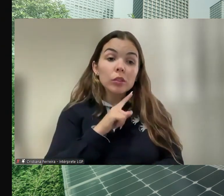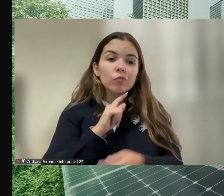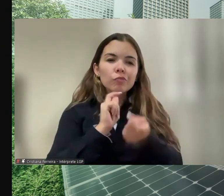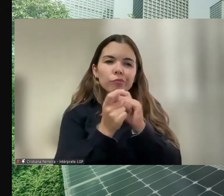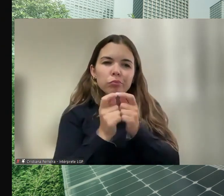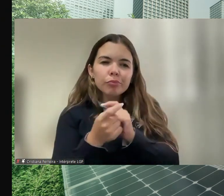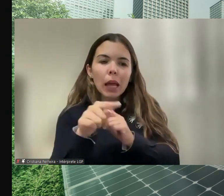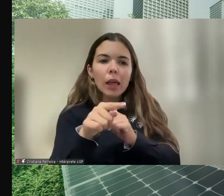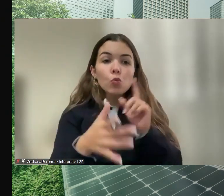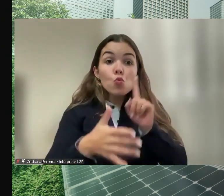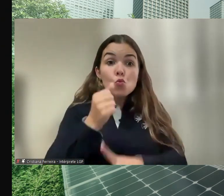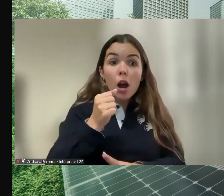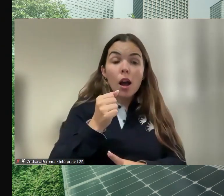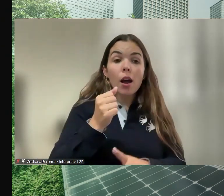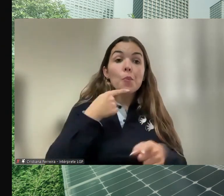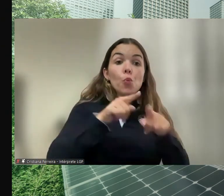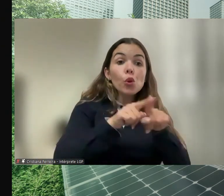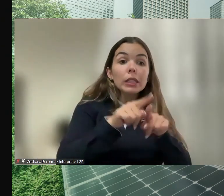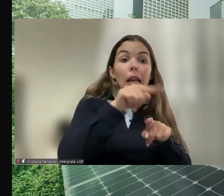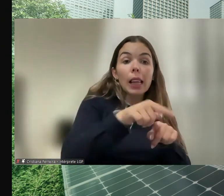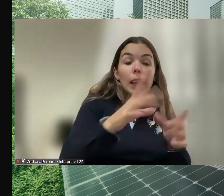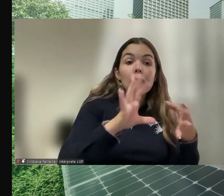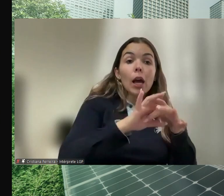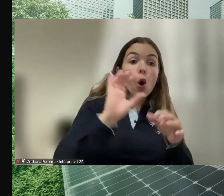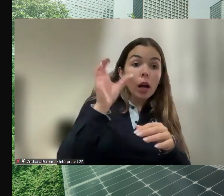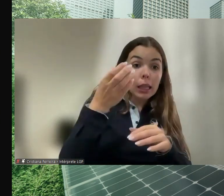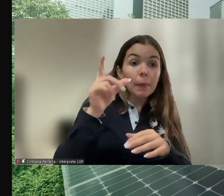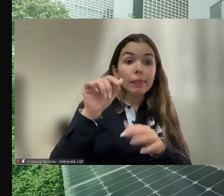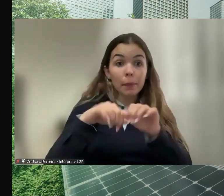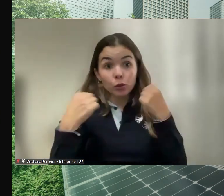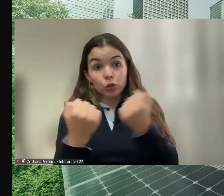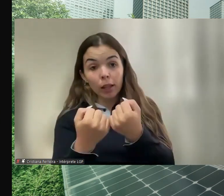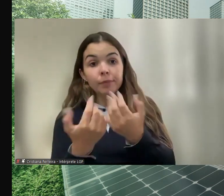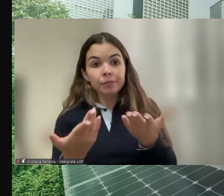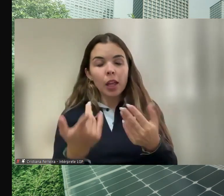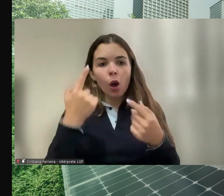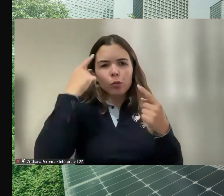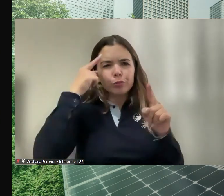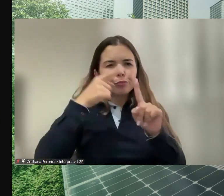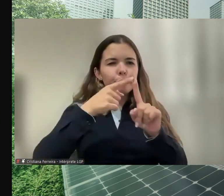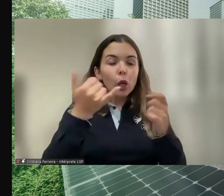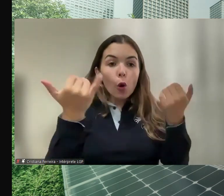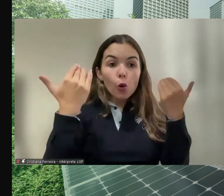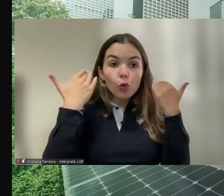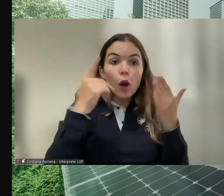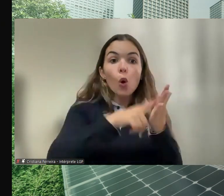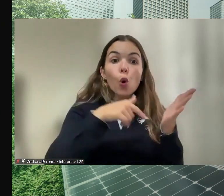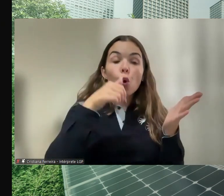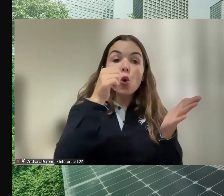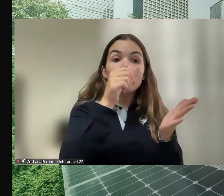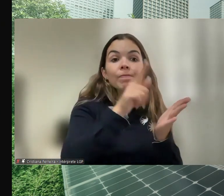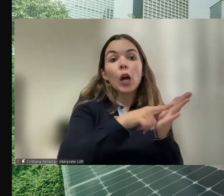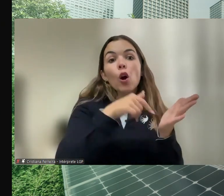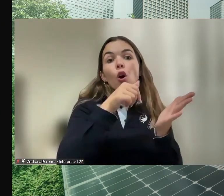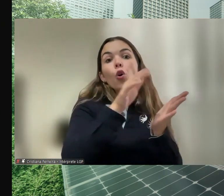destas políticas, tanto climáticas como sociais, para informar e corrigir políticas atuais